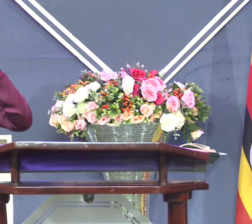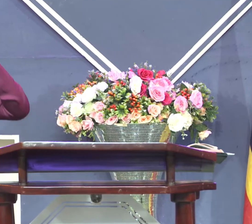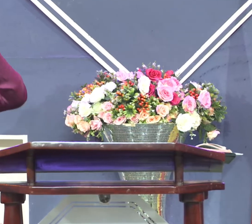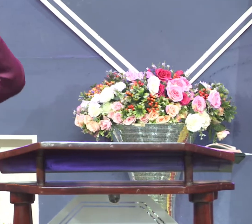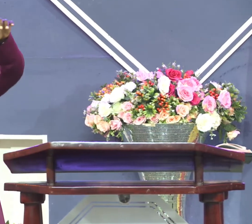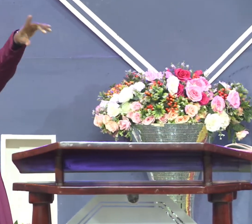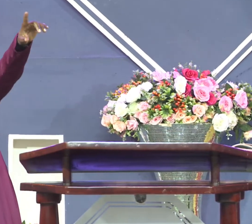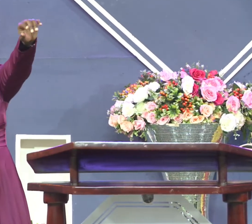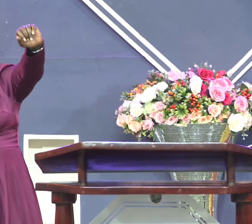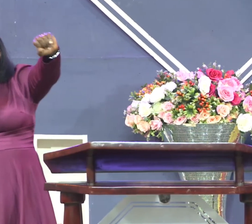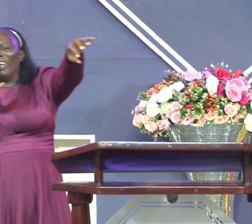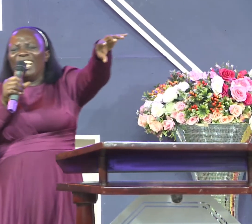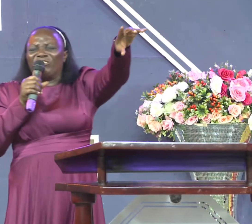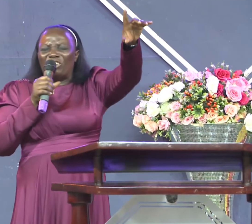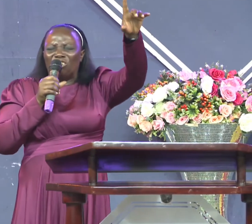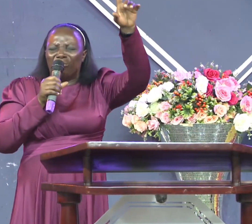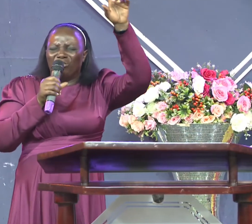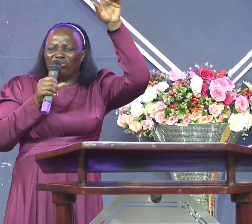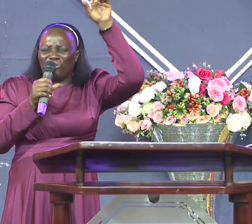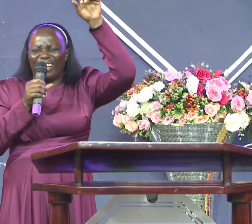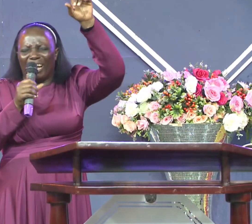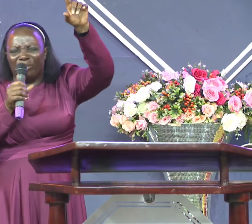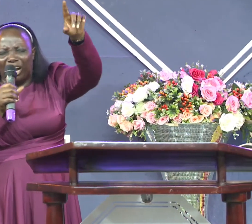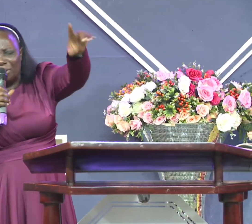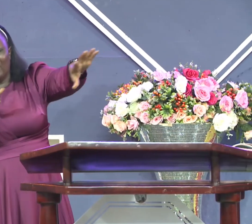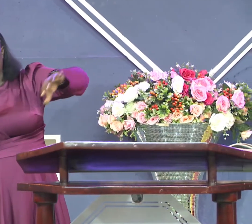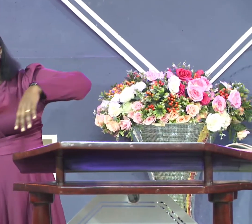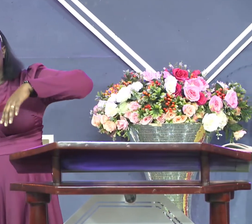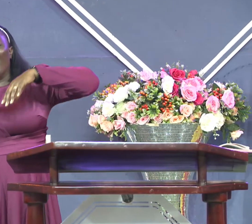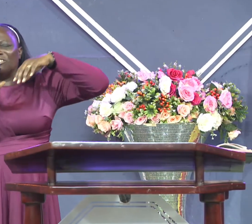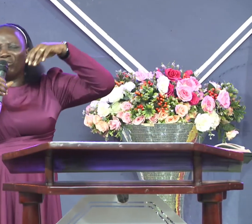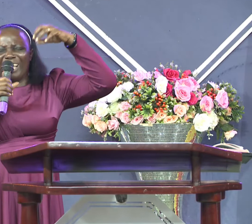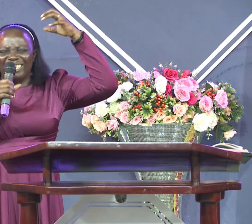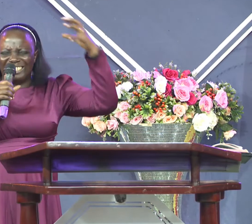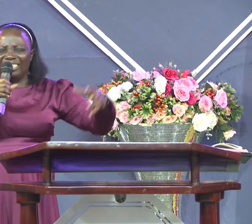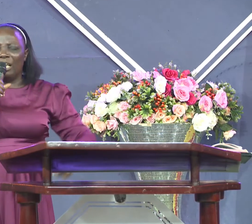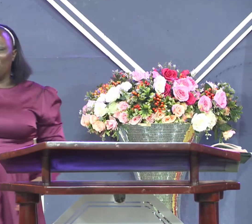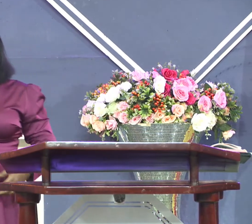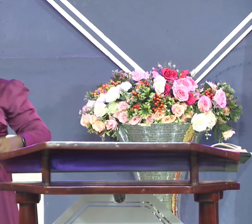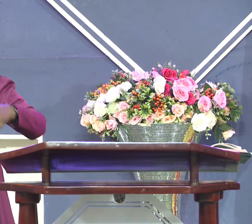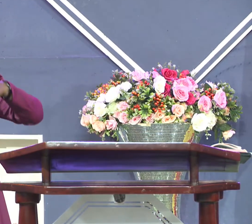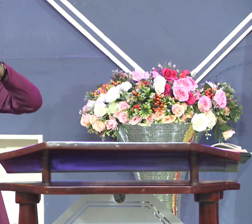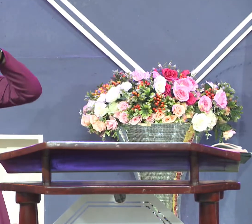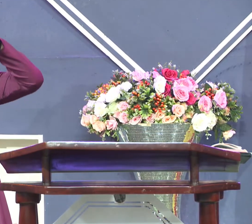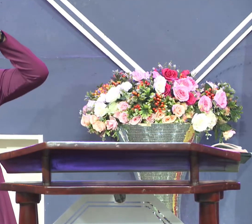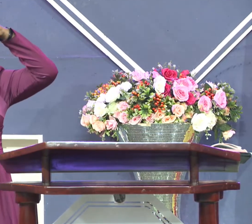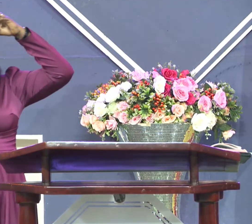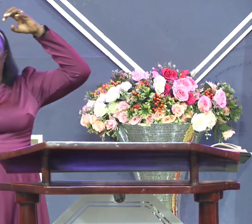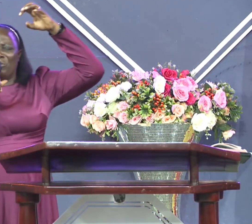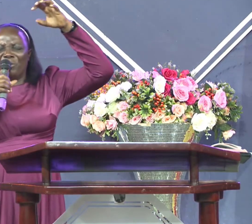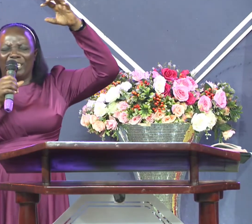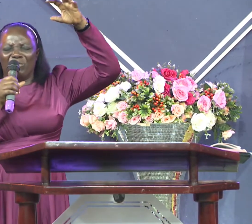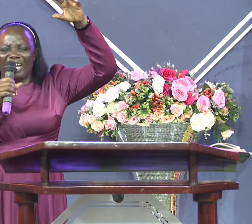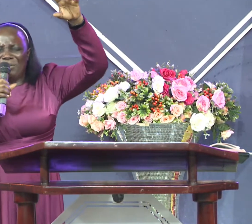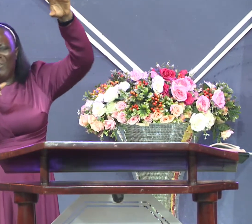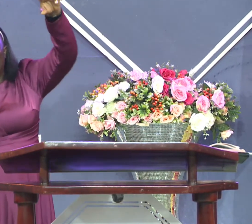tedi alinga kwe, gwe atondo muntu weka mukama, gwa tumani, maibunye gambienti evitundu